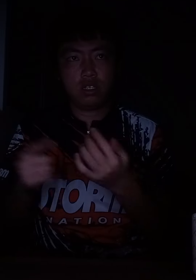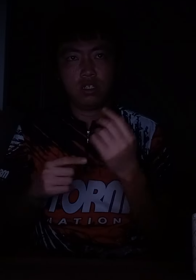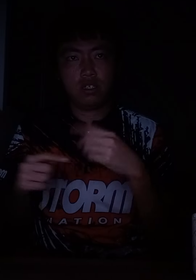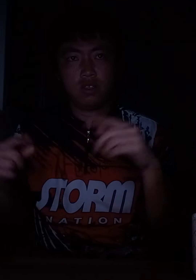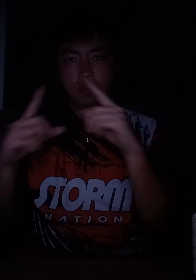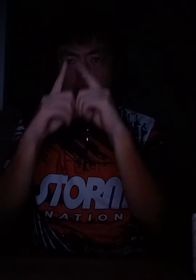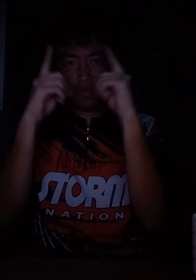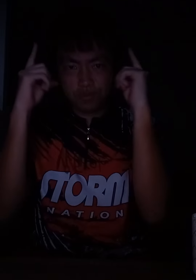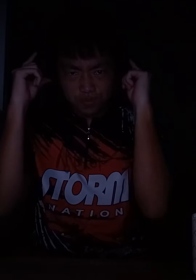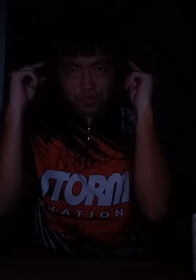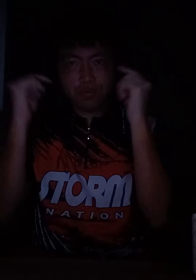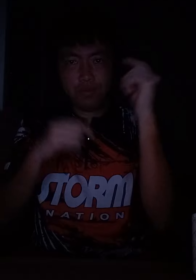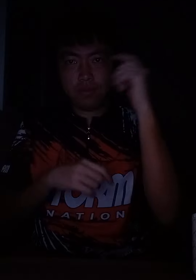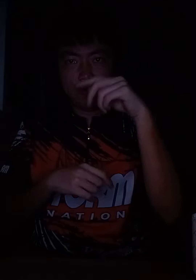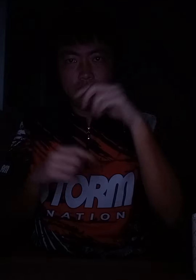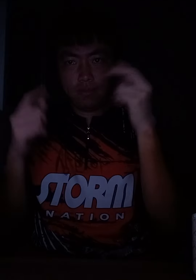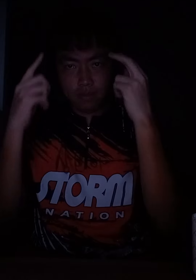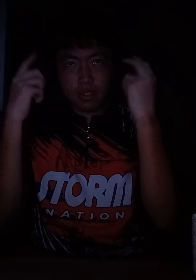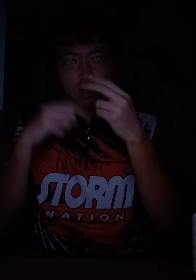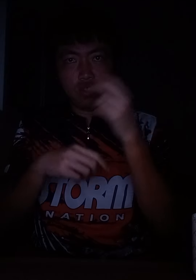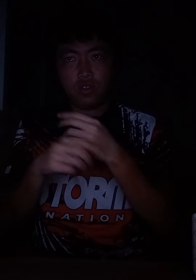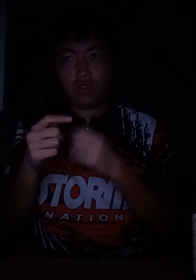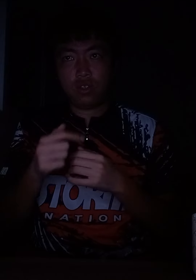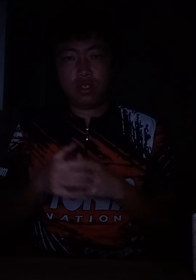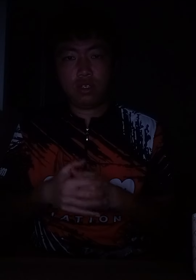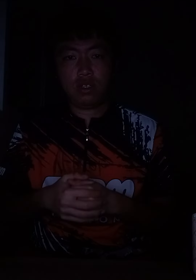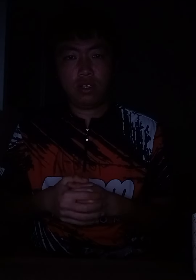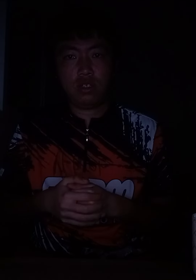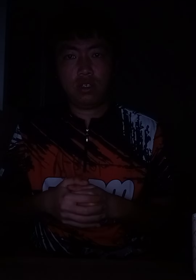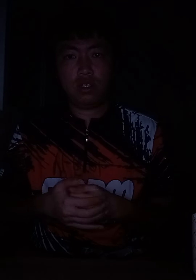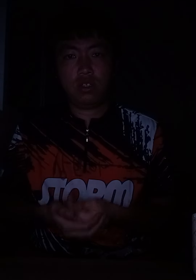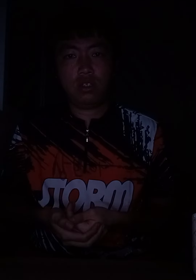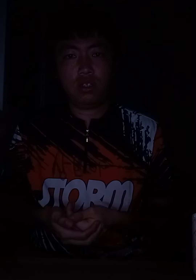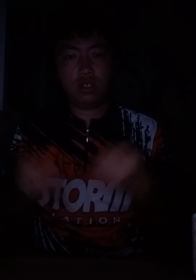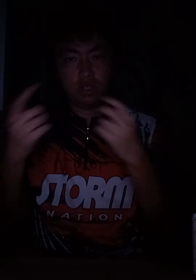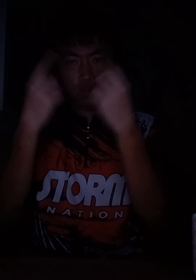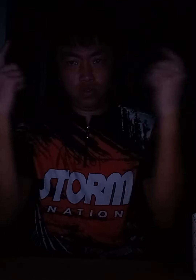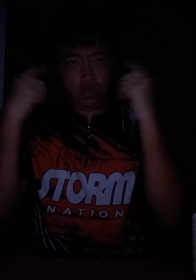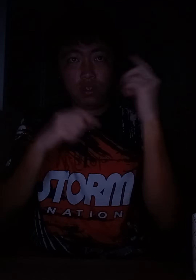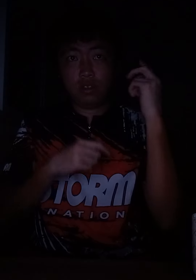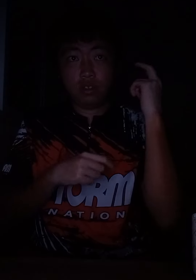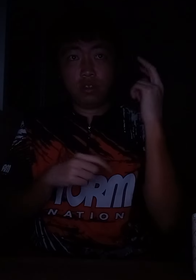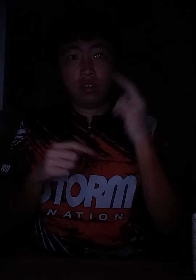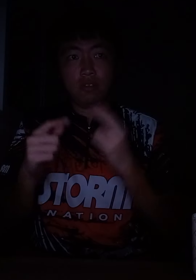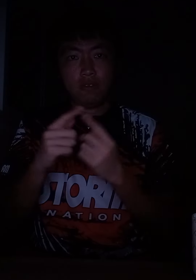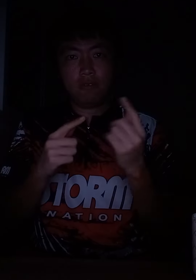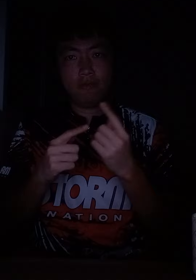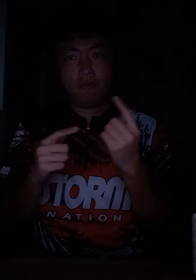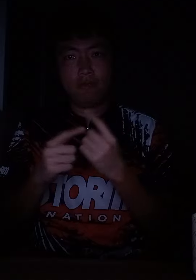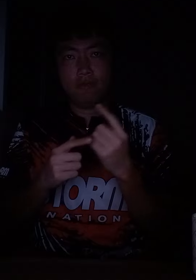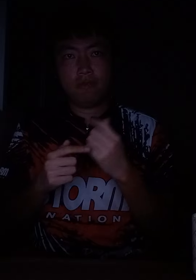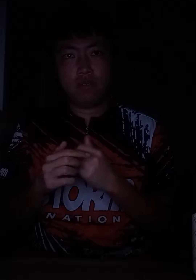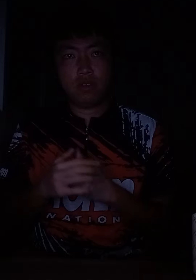등에서는 마스크를 쓰지 않을 경우에 과태료가 물게 됩니다. 이 현직 버스 기사 연결해서 좀 잠시 이야기 나눠보겠습니다. 지금